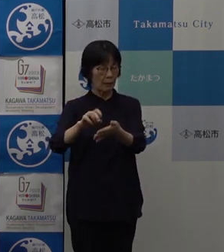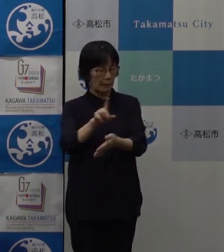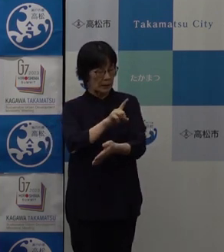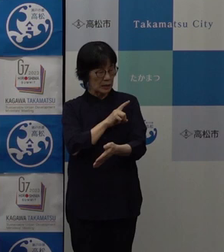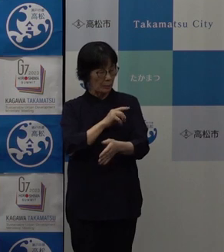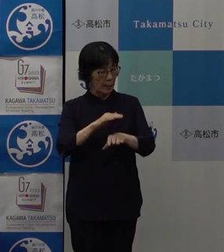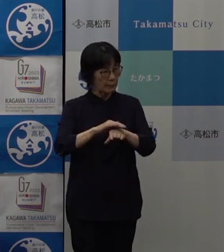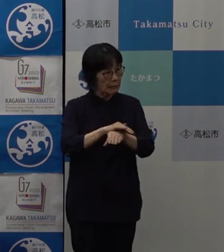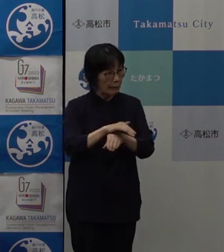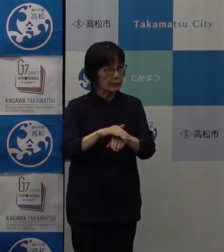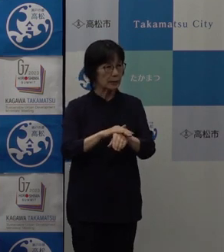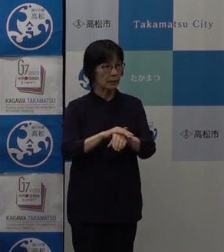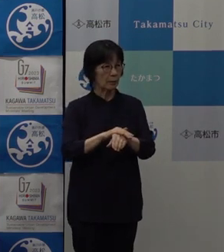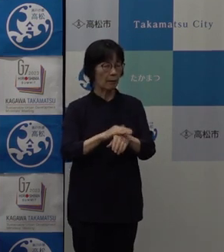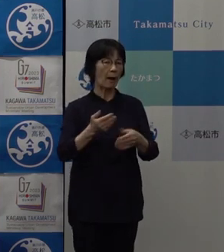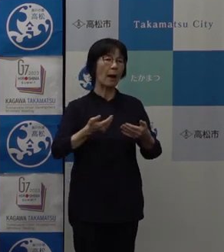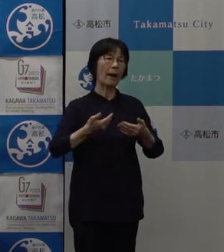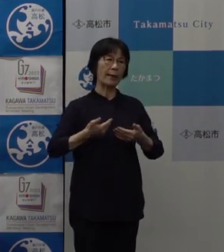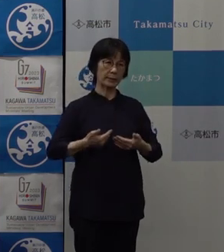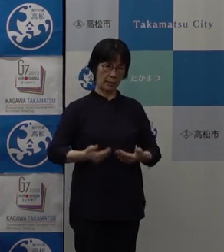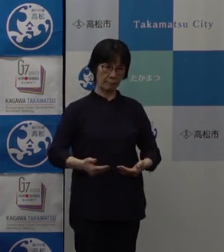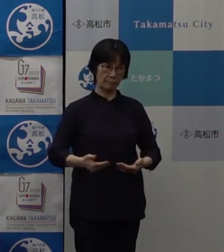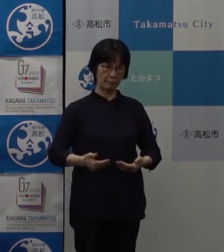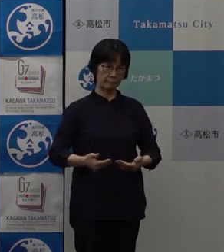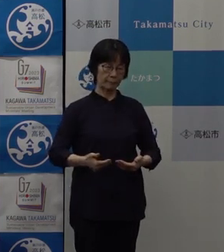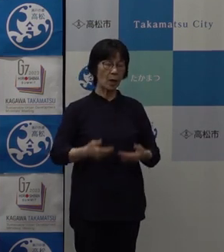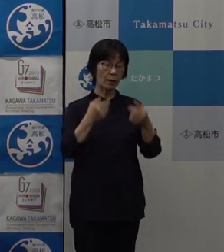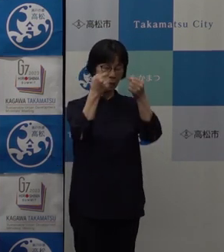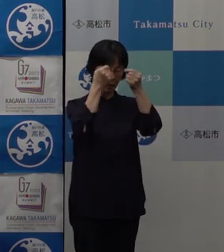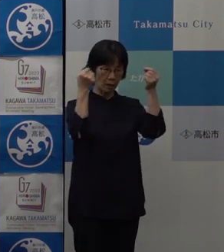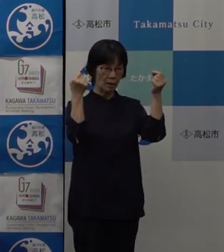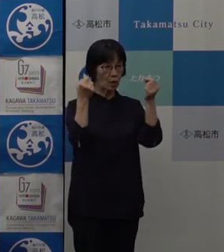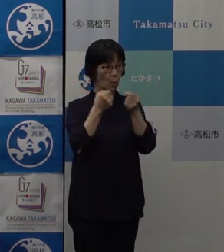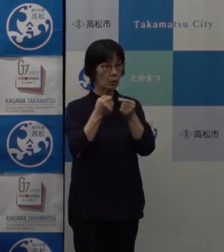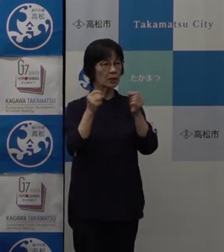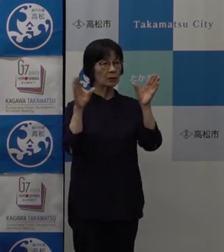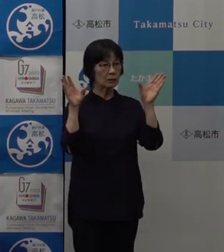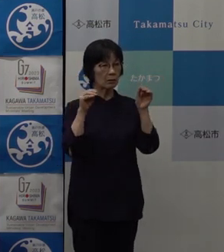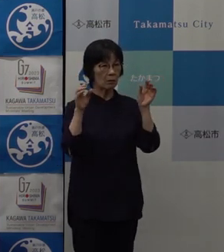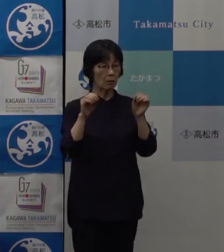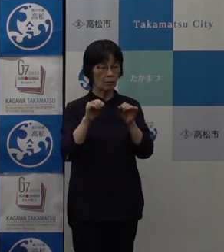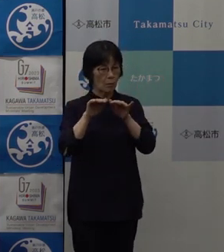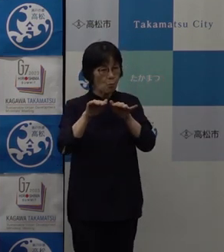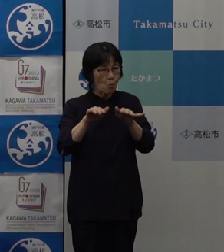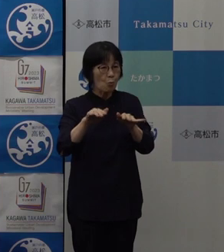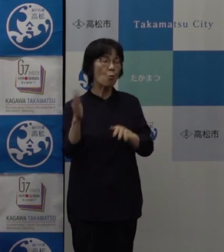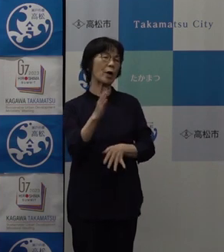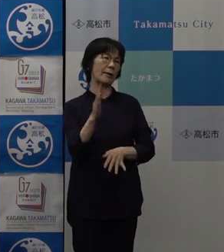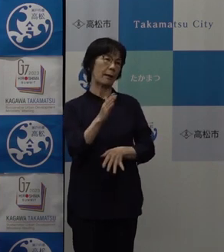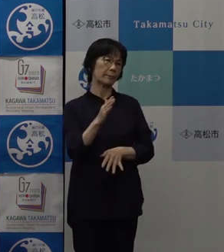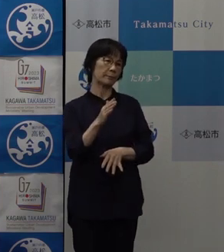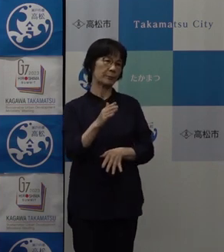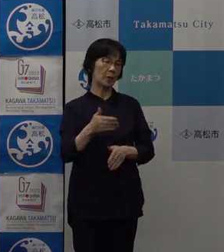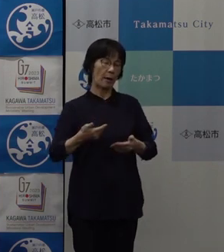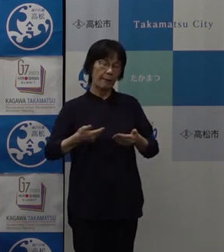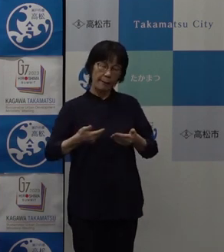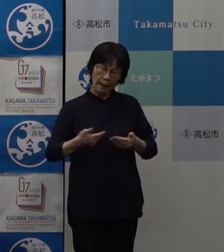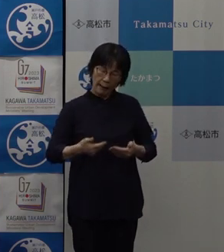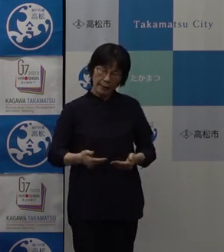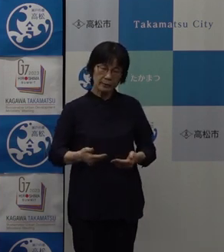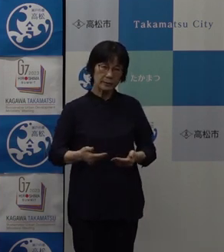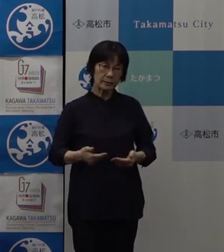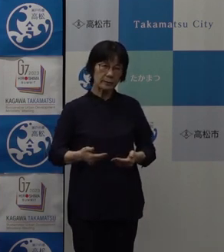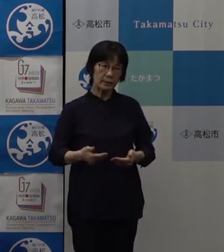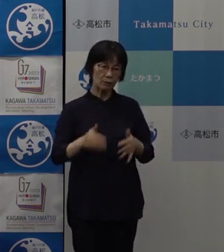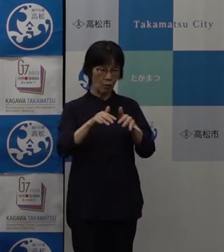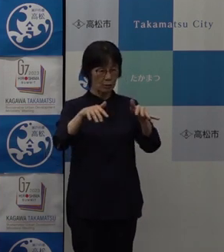議論で言ってますけど、やっぱ安全に個人情報等がもう決して漏れることのないような万全の体制で使